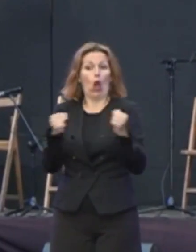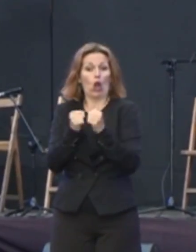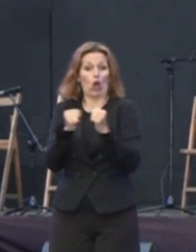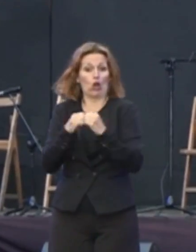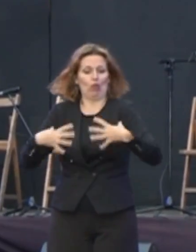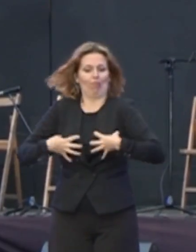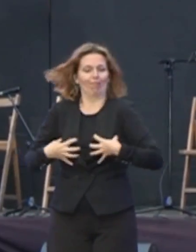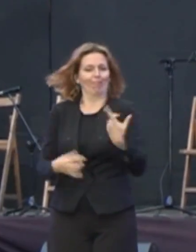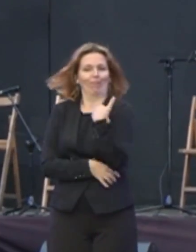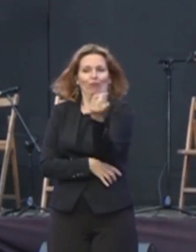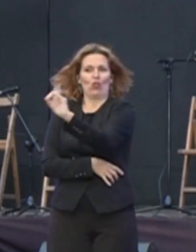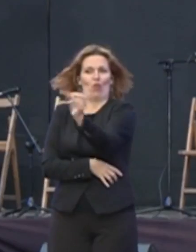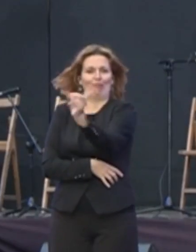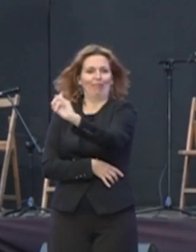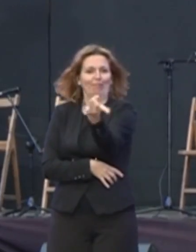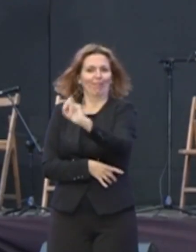pongo.